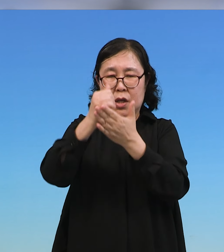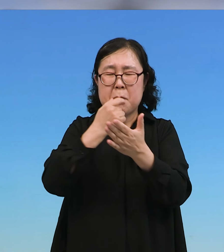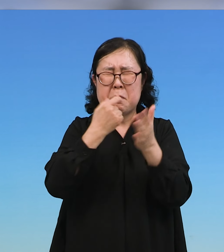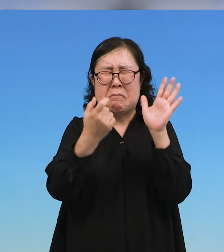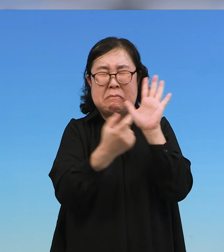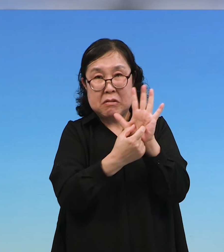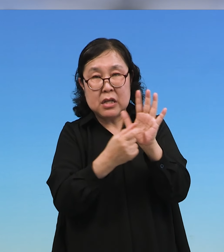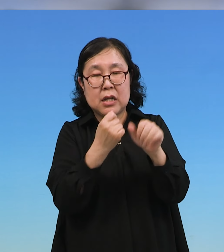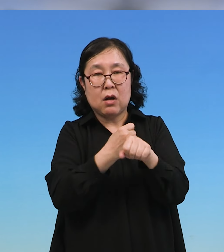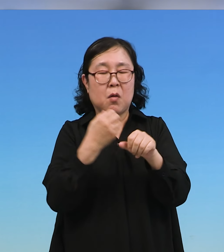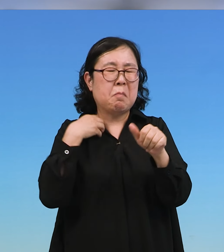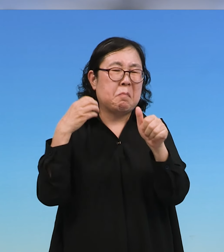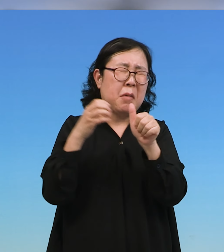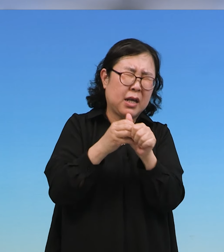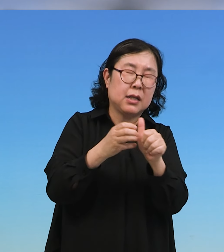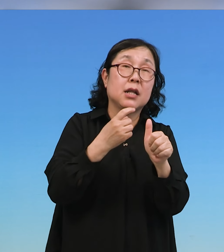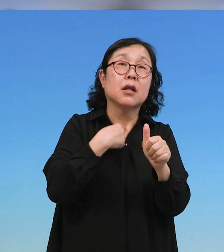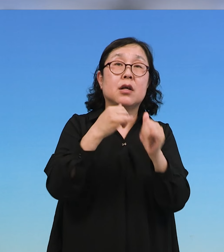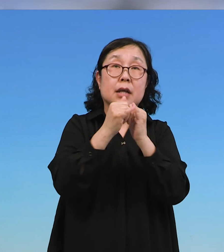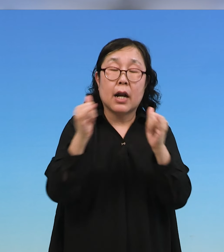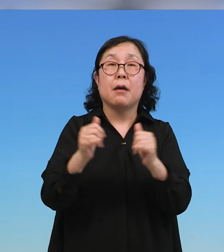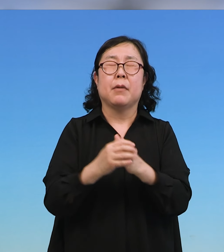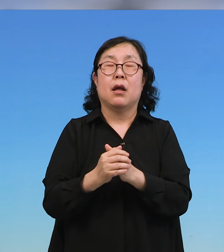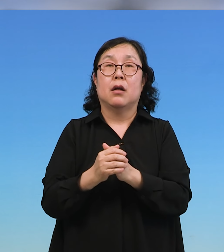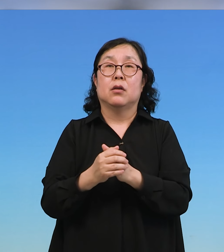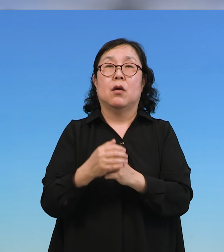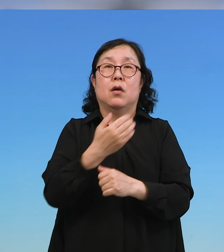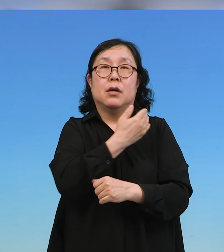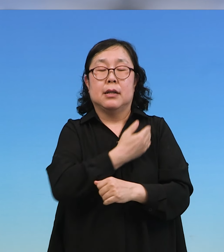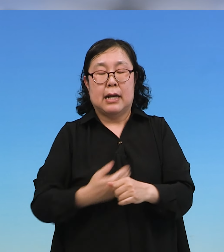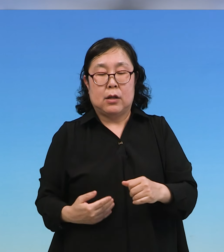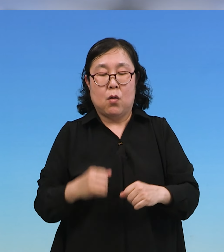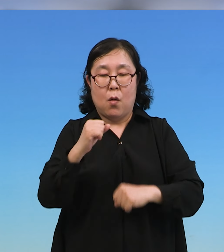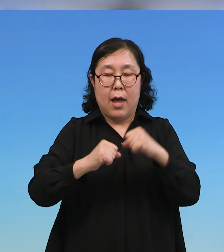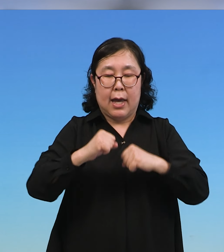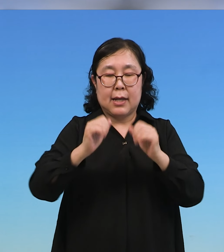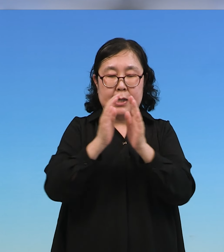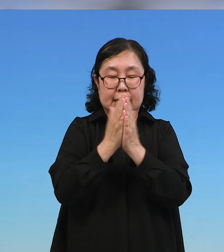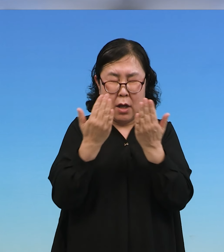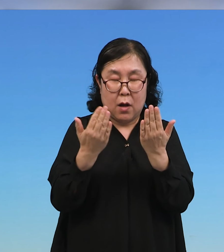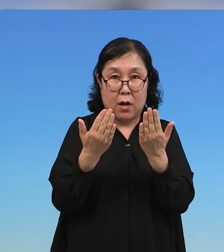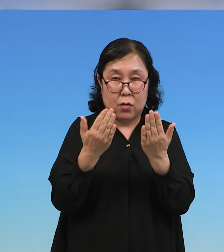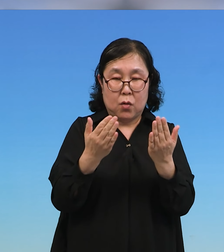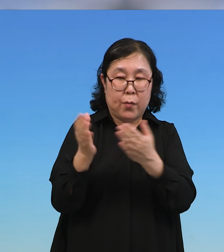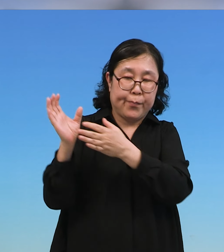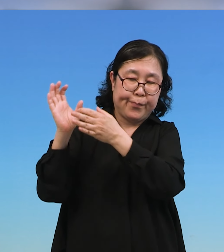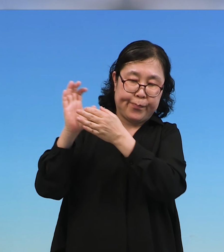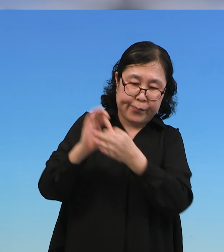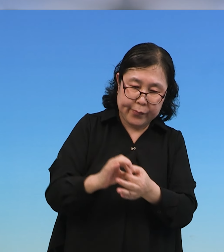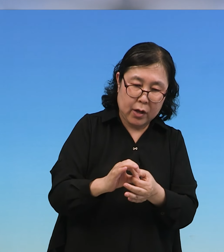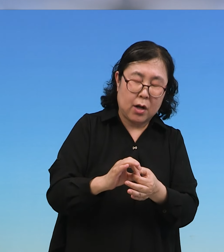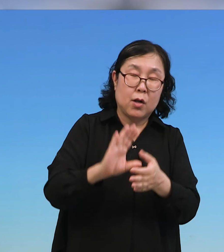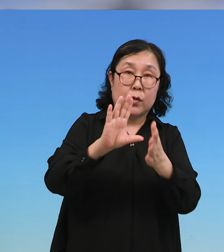이랬던 사람들이에요. 그리고 사도행전으로 연결되는데 긴 시간이 흐르지 않은 거 다 아시잖아요.